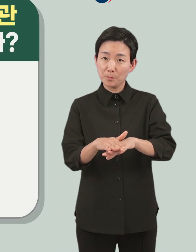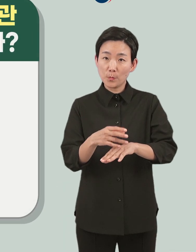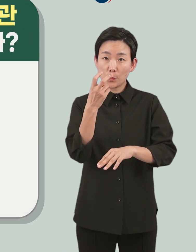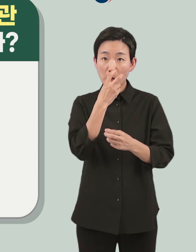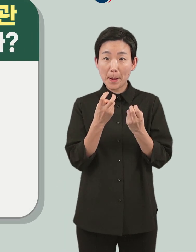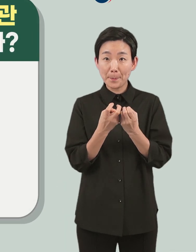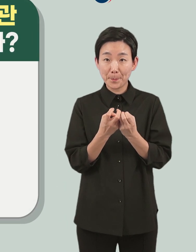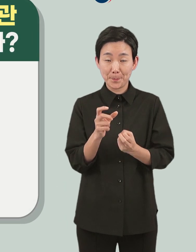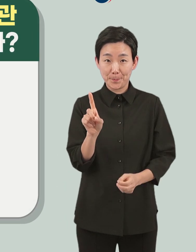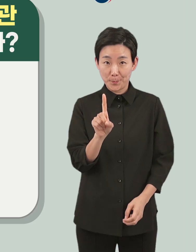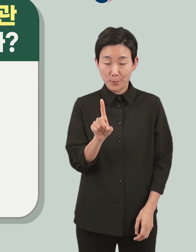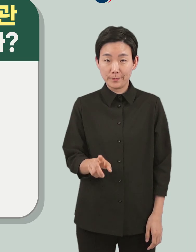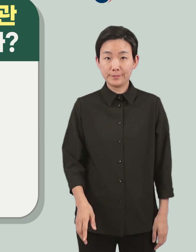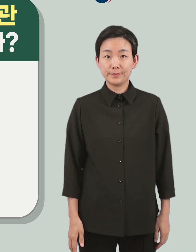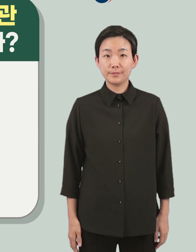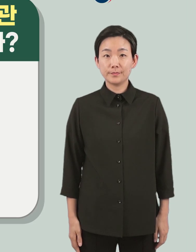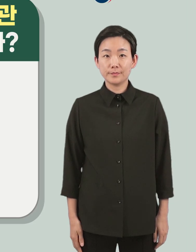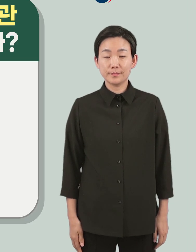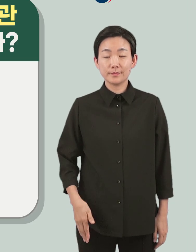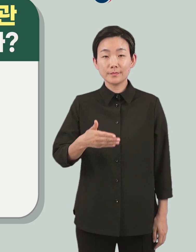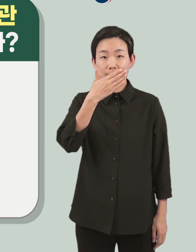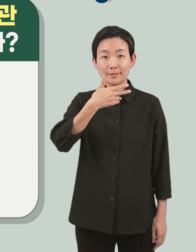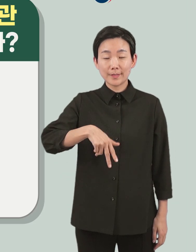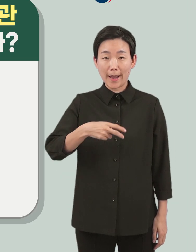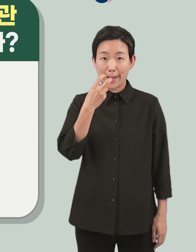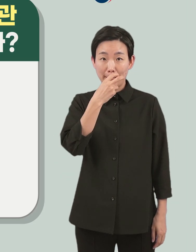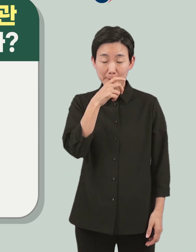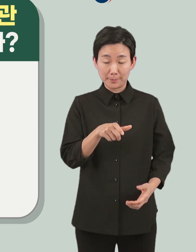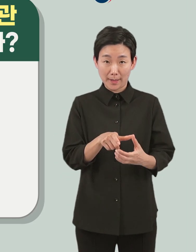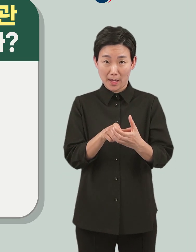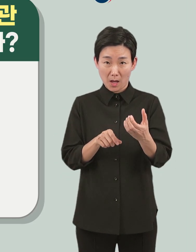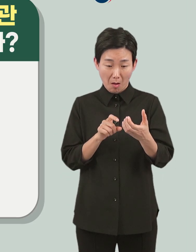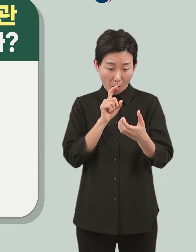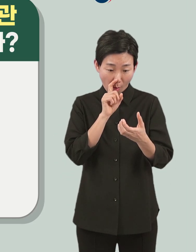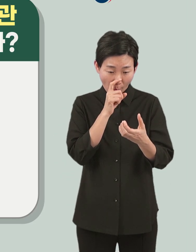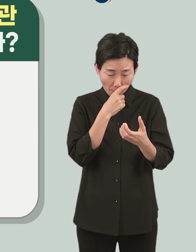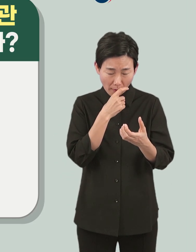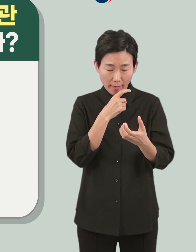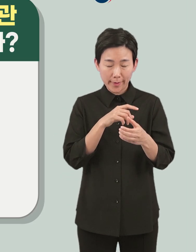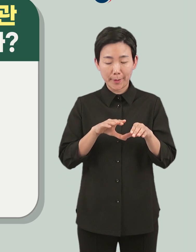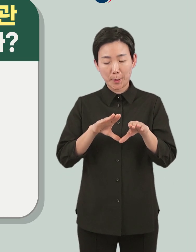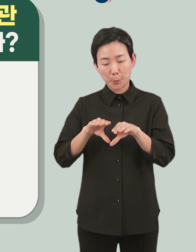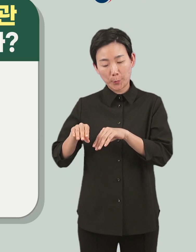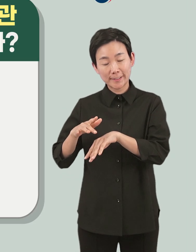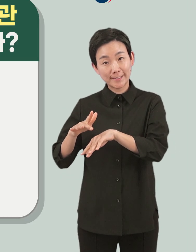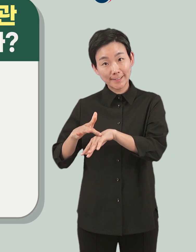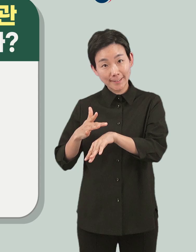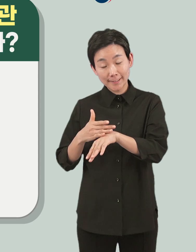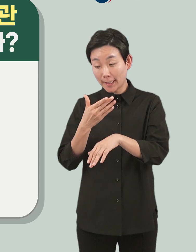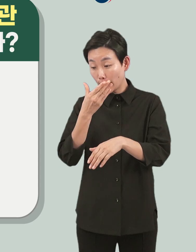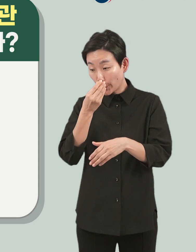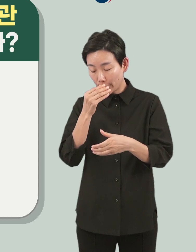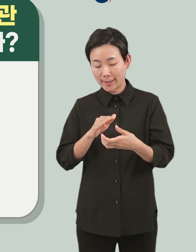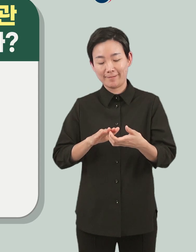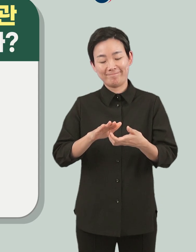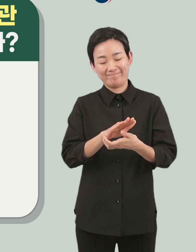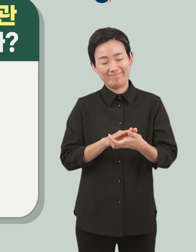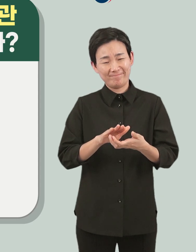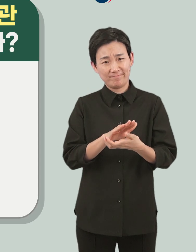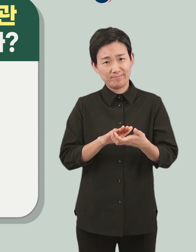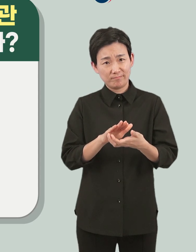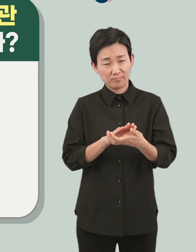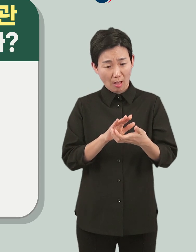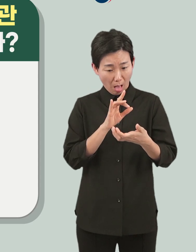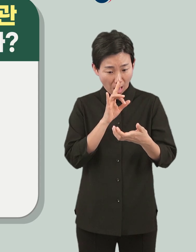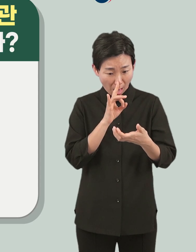이 의료기기의 사용 후 보관 및 관리 방법은 무엇입니까? 측정기 표면이 더러워졌을 때는 부드러운